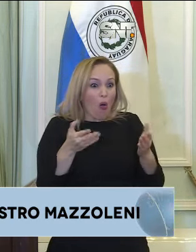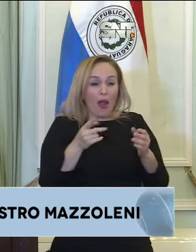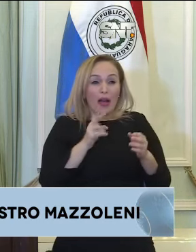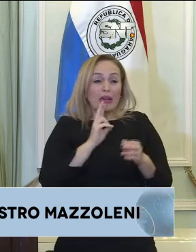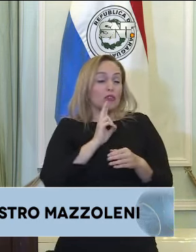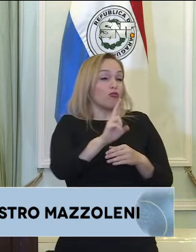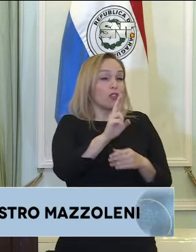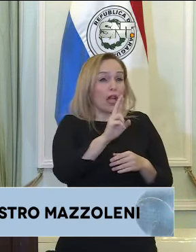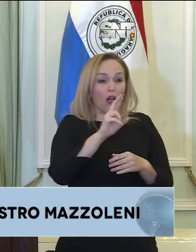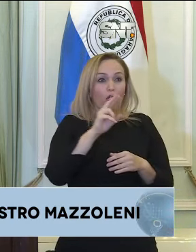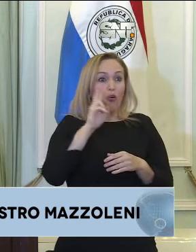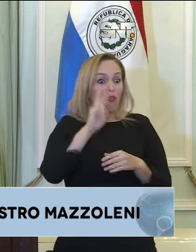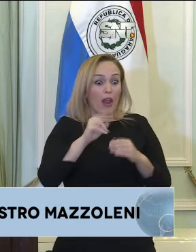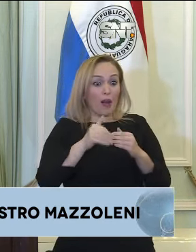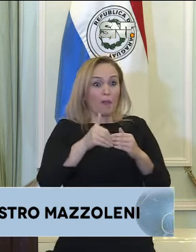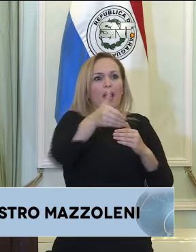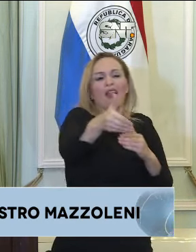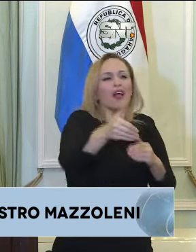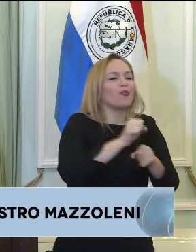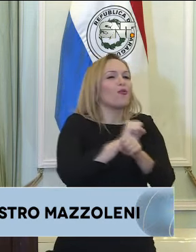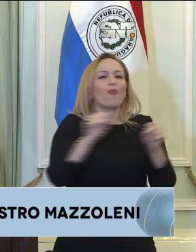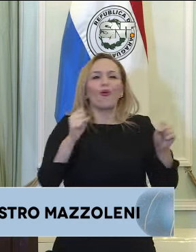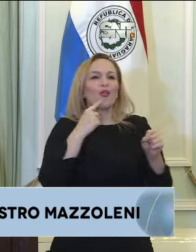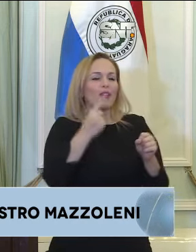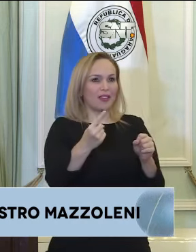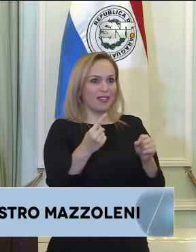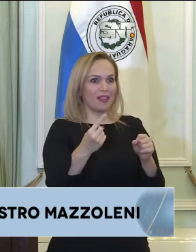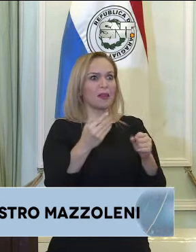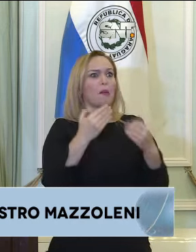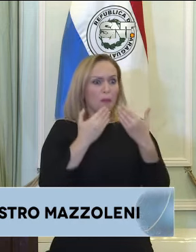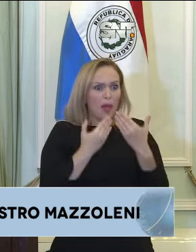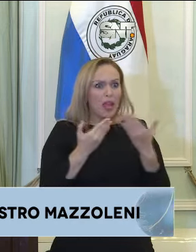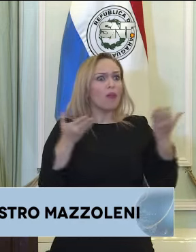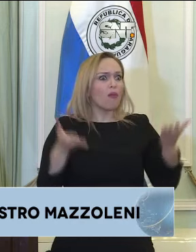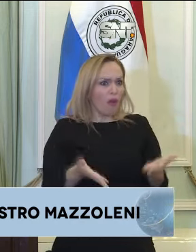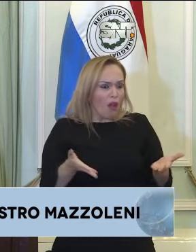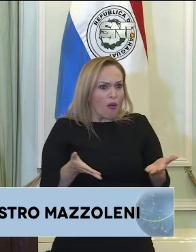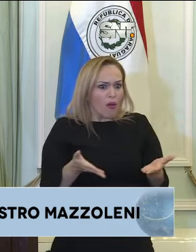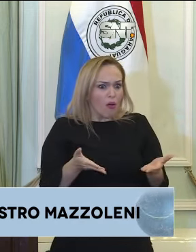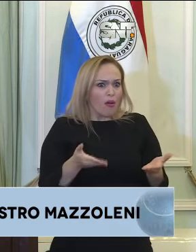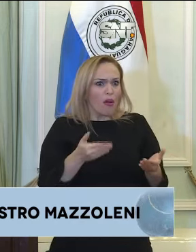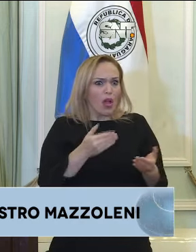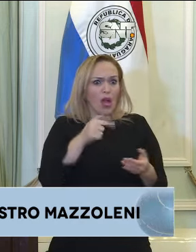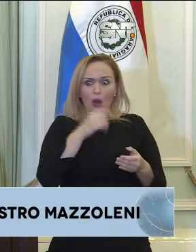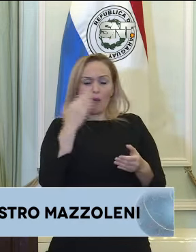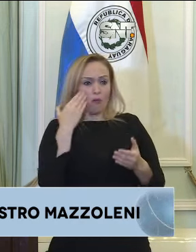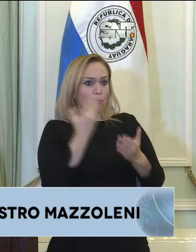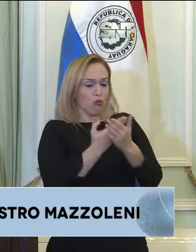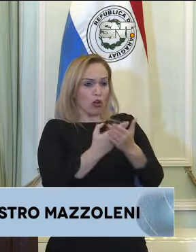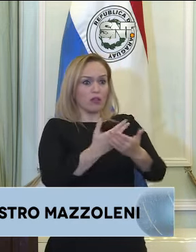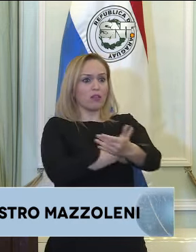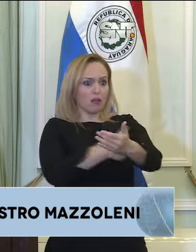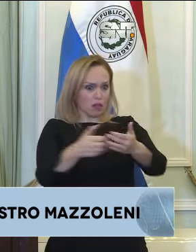análisis, pero la progresión aún con un número, digamos, de muestras